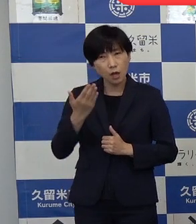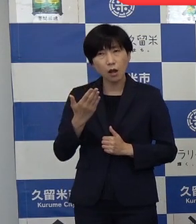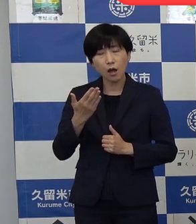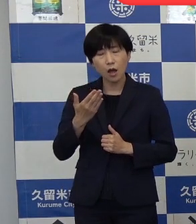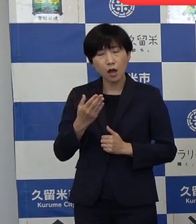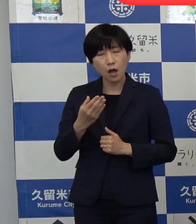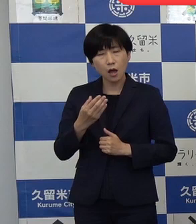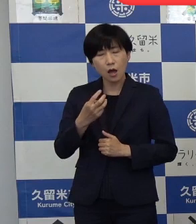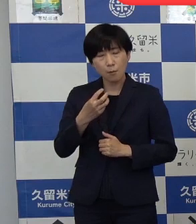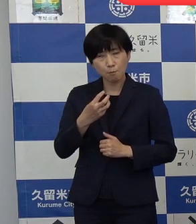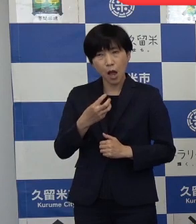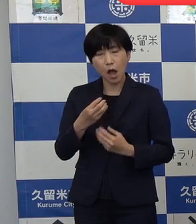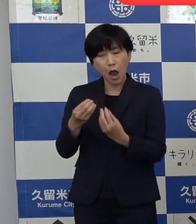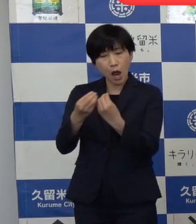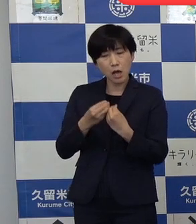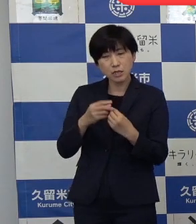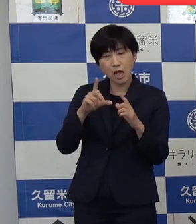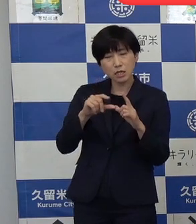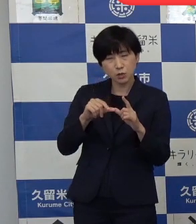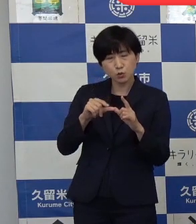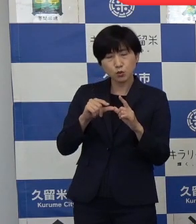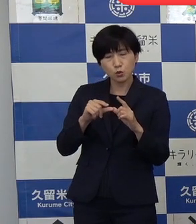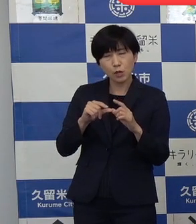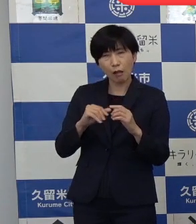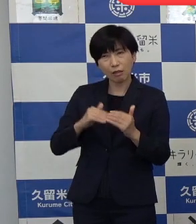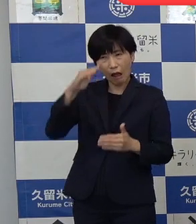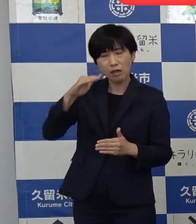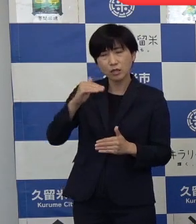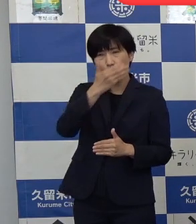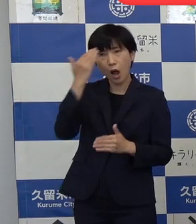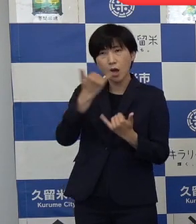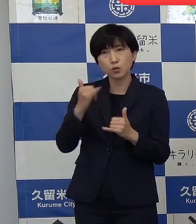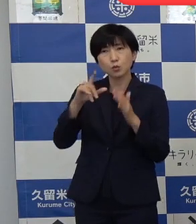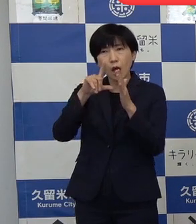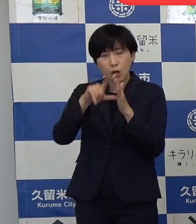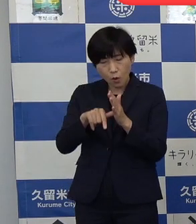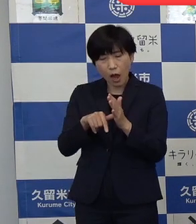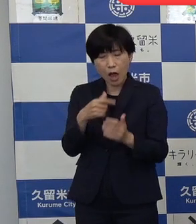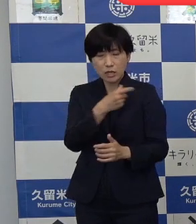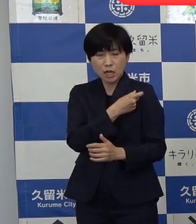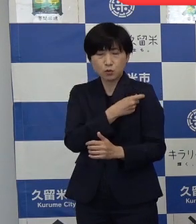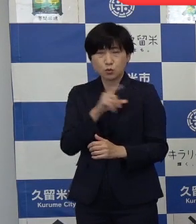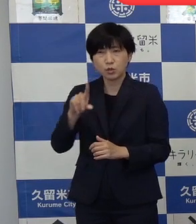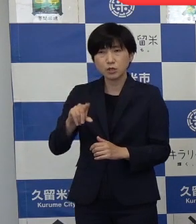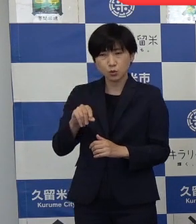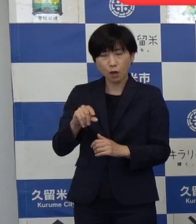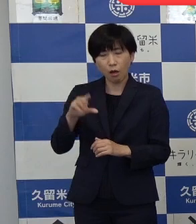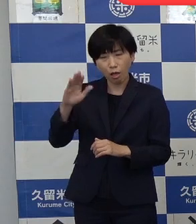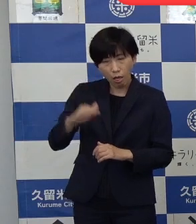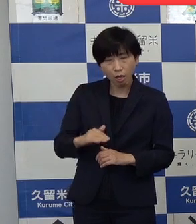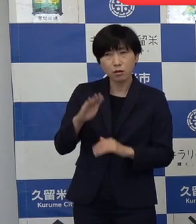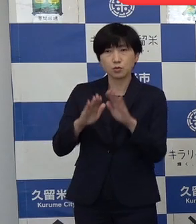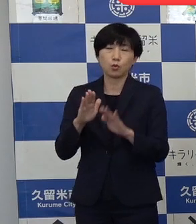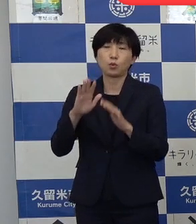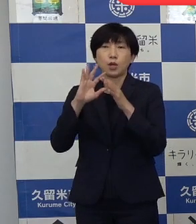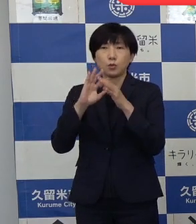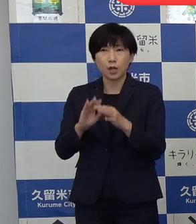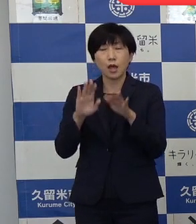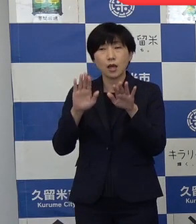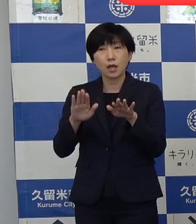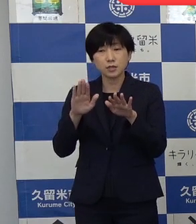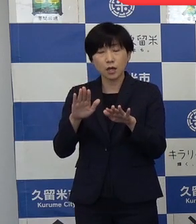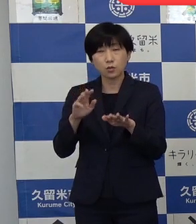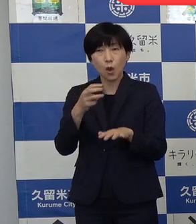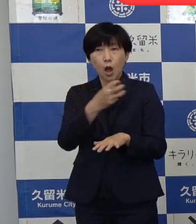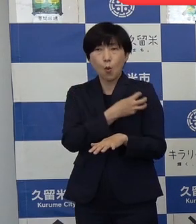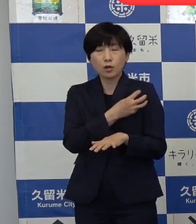感染率が高い若い世代については、依然接種率が低い状況になっておりますので、現在のところワク